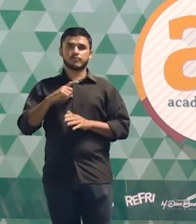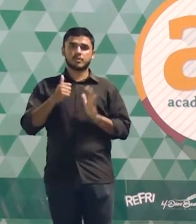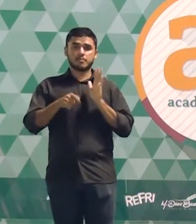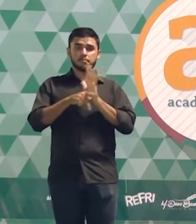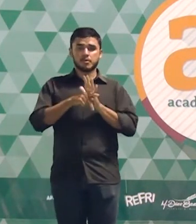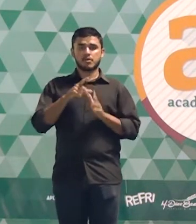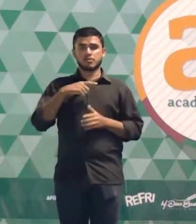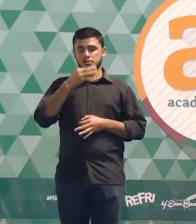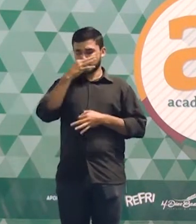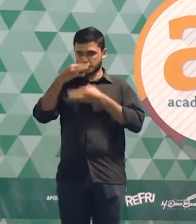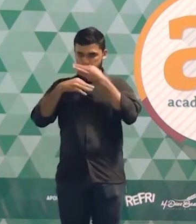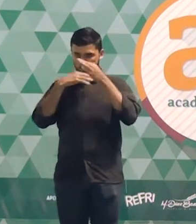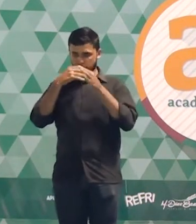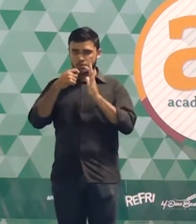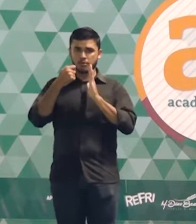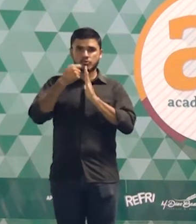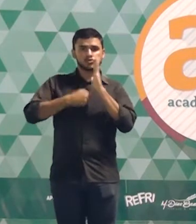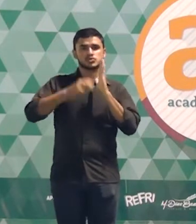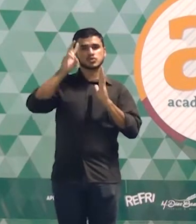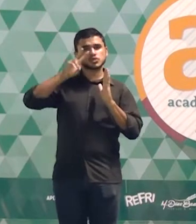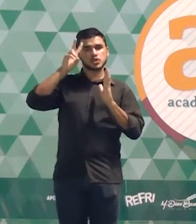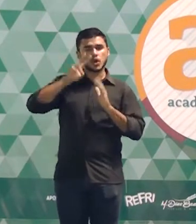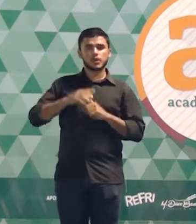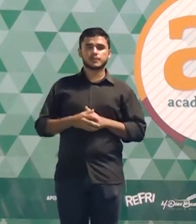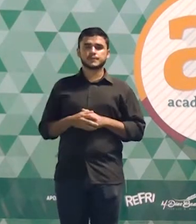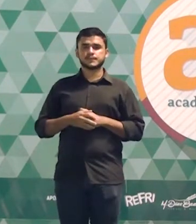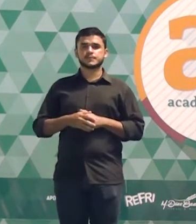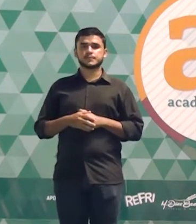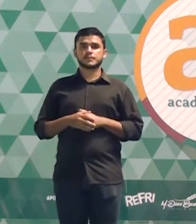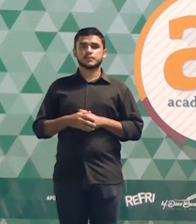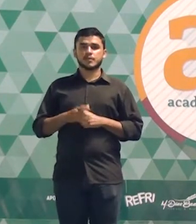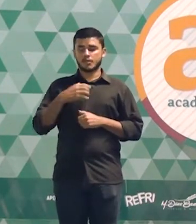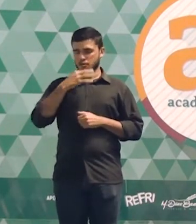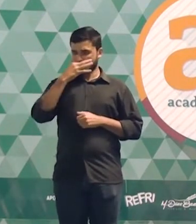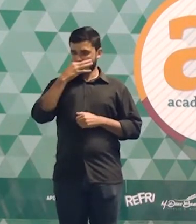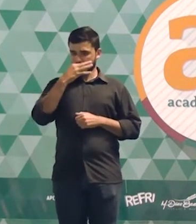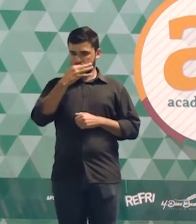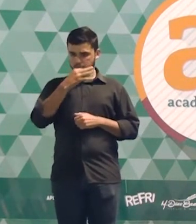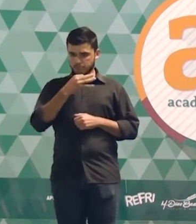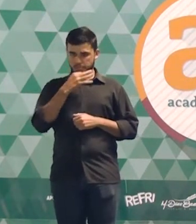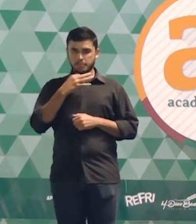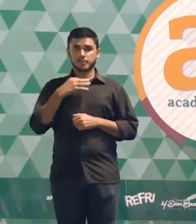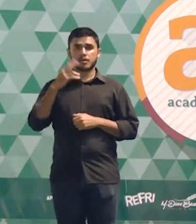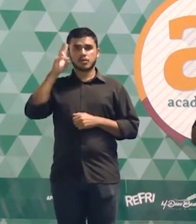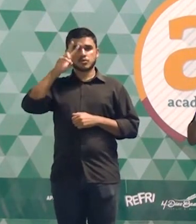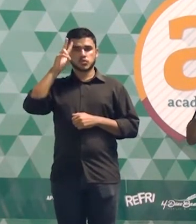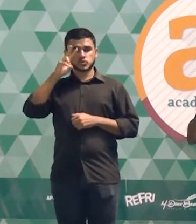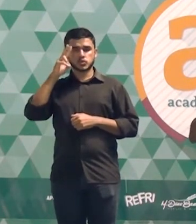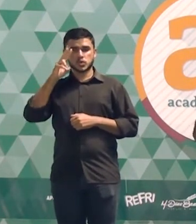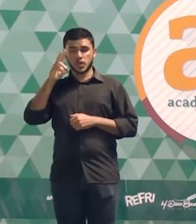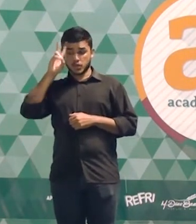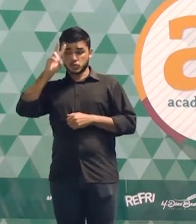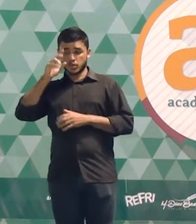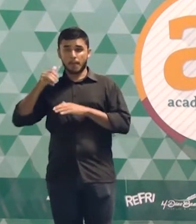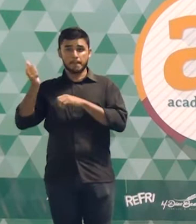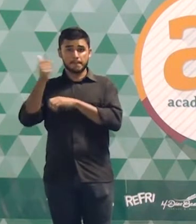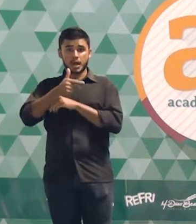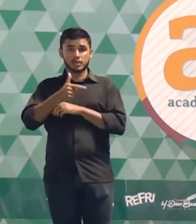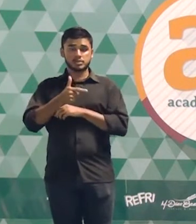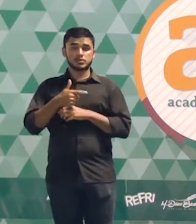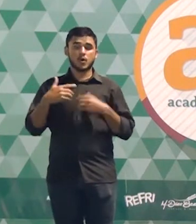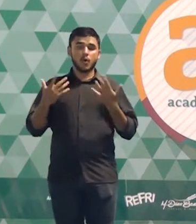os segmentos argumentativos e descritivos predominam. E, todos os períodos constituem-se como